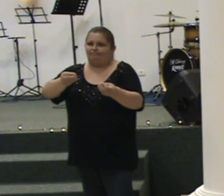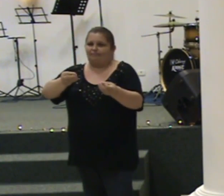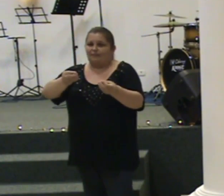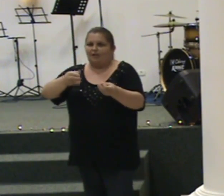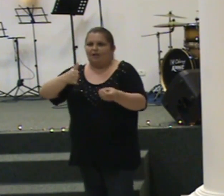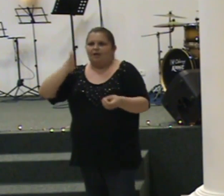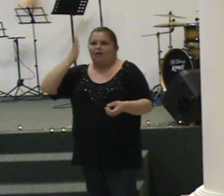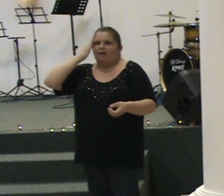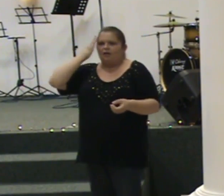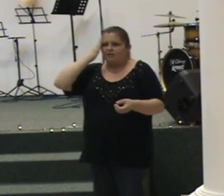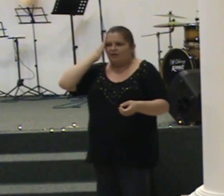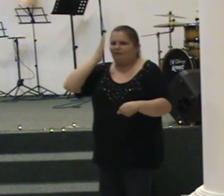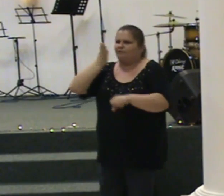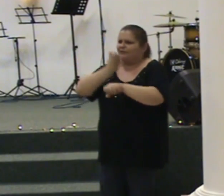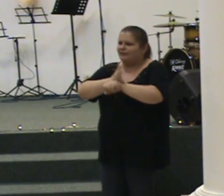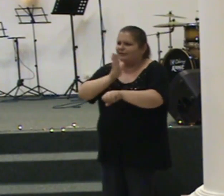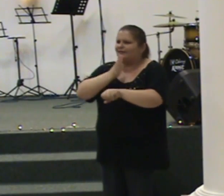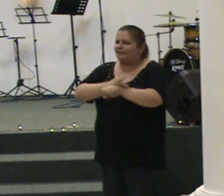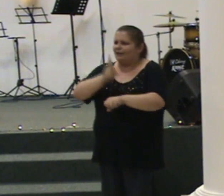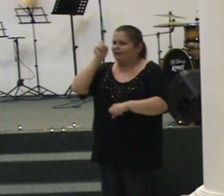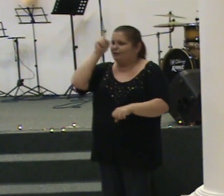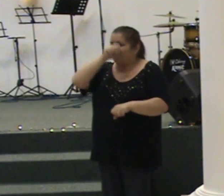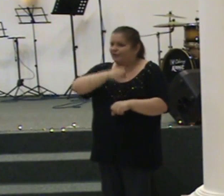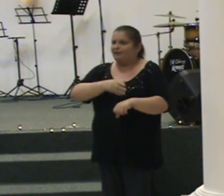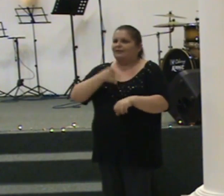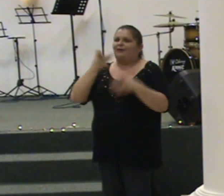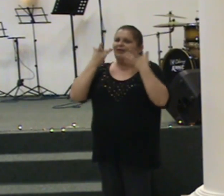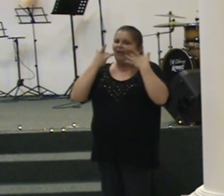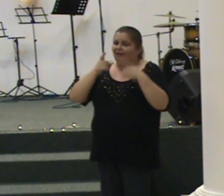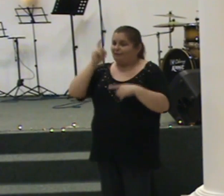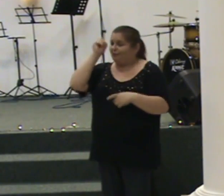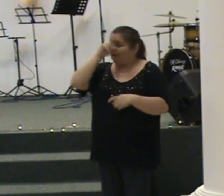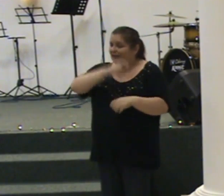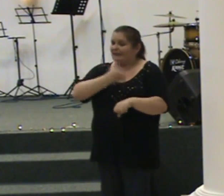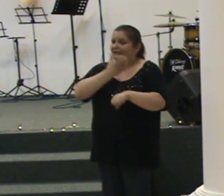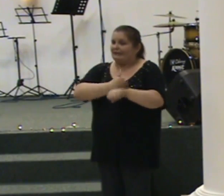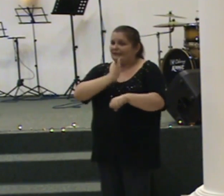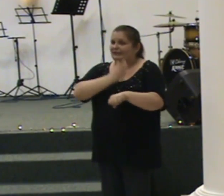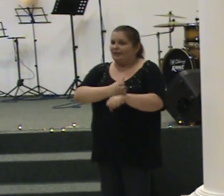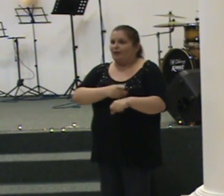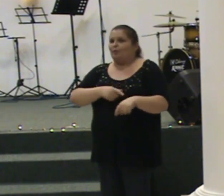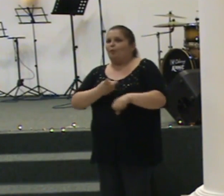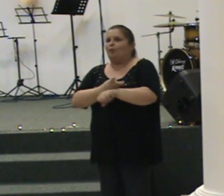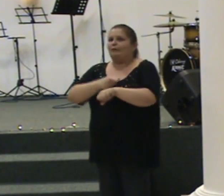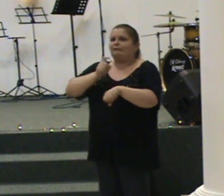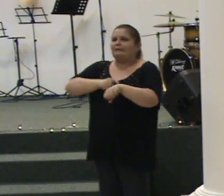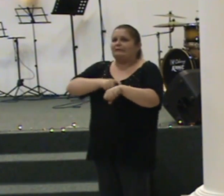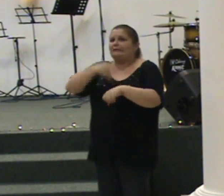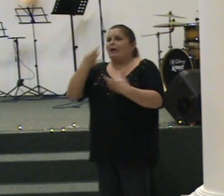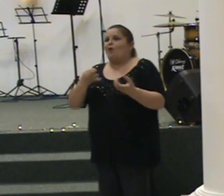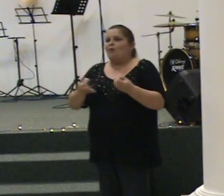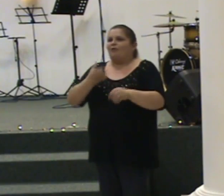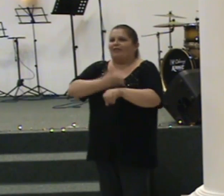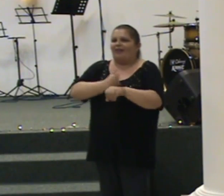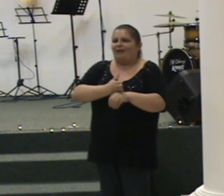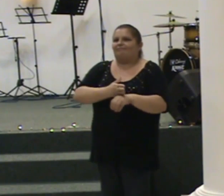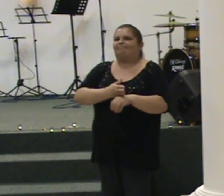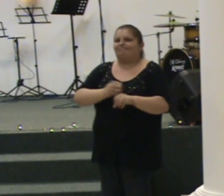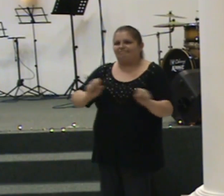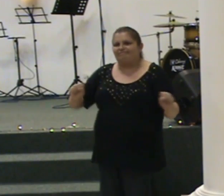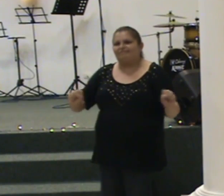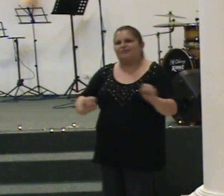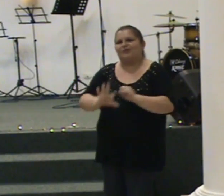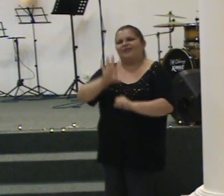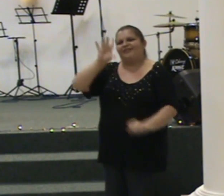aí, vieram, o pessoal do teatro, né, os irmãos e irmãs que vieram para o coral. Glória a Deus que